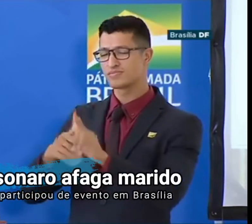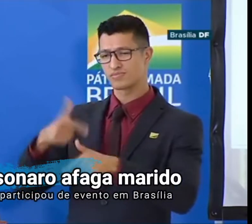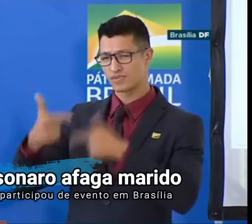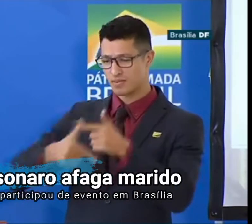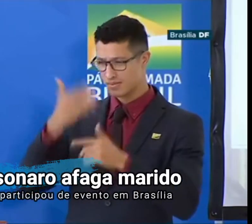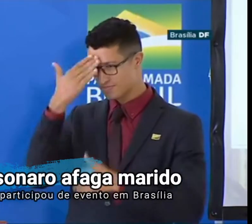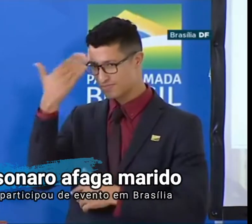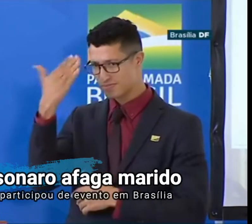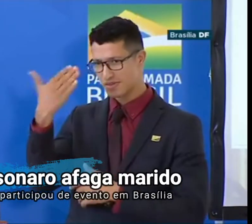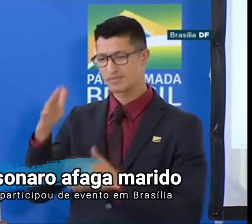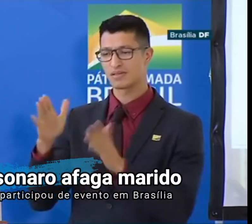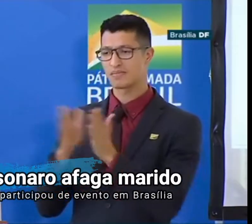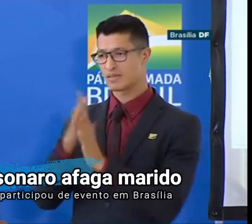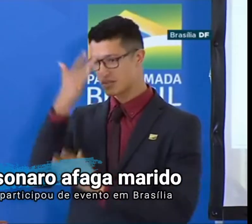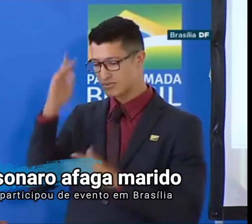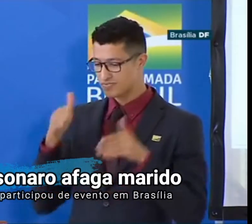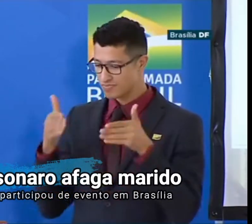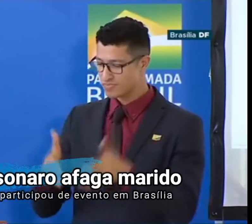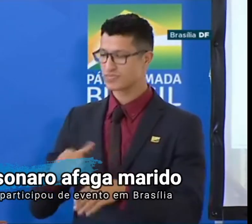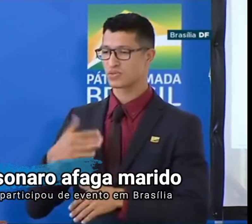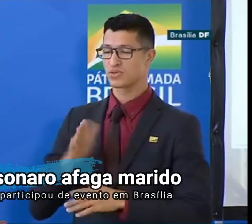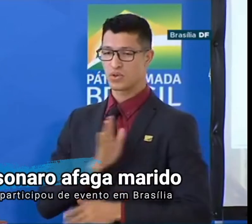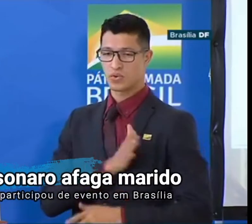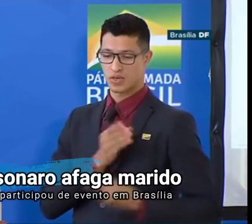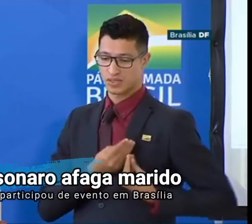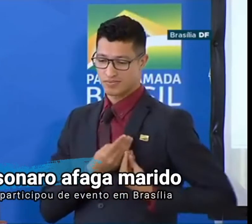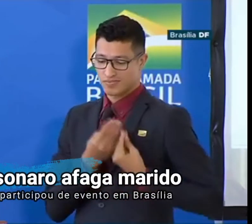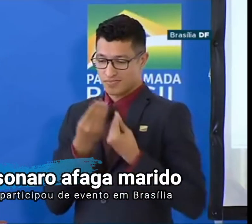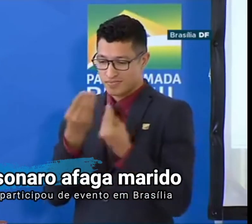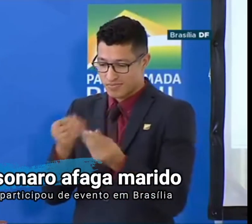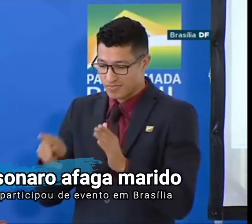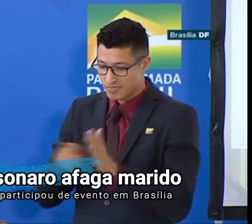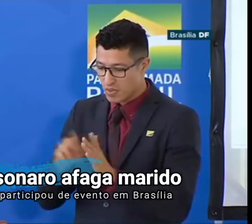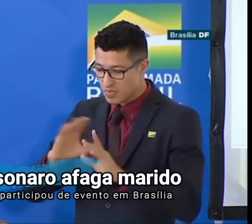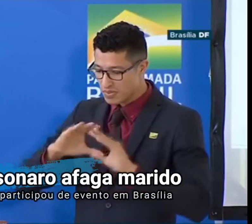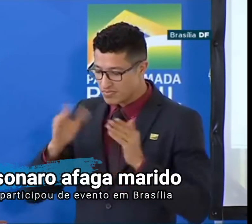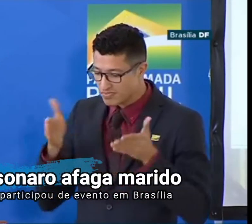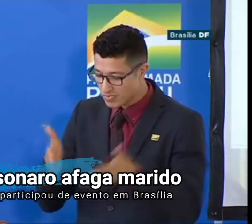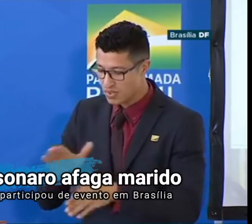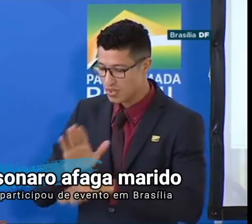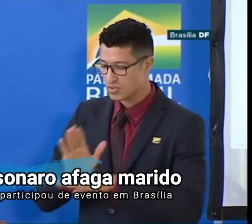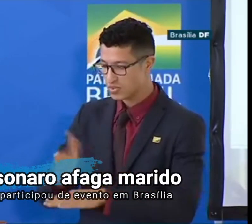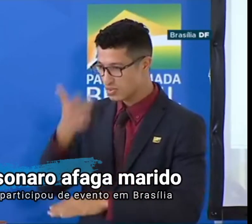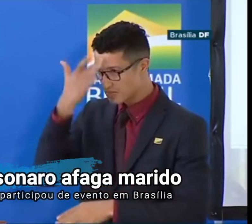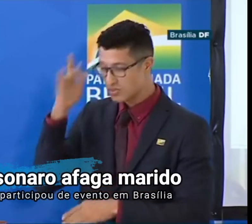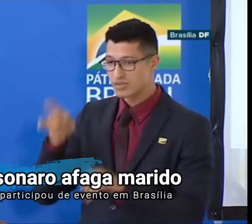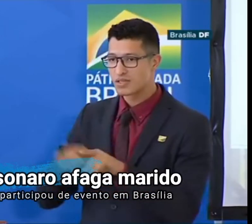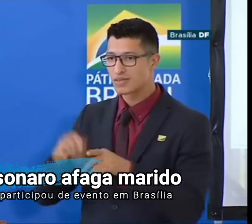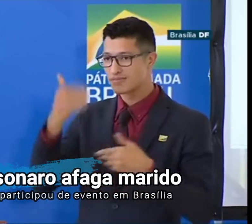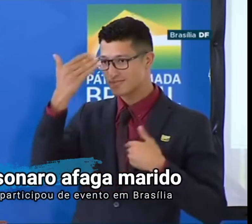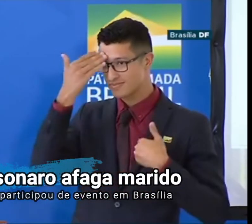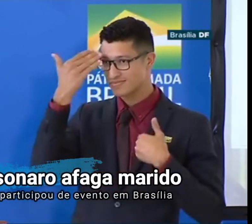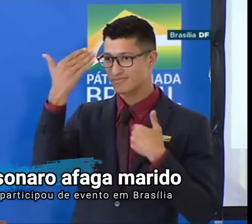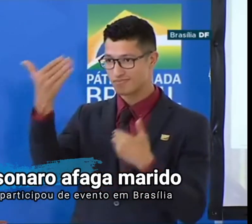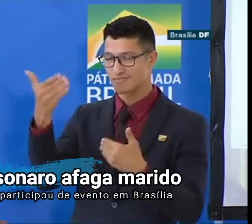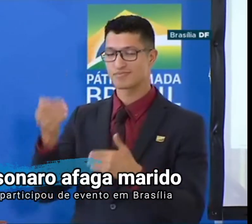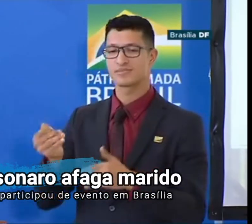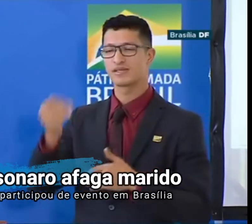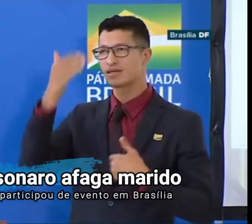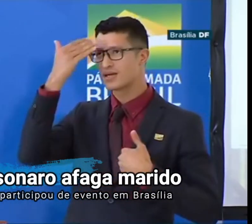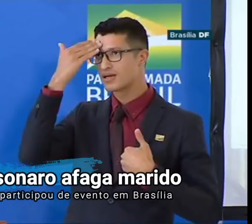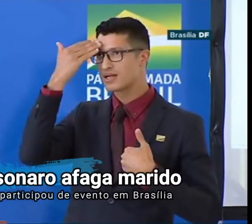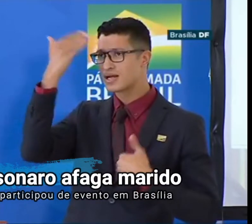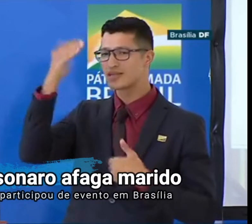que dedicam seu tempo e doam seu coração para as causas comunitárias. E também agradecer.